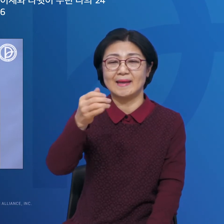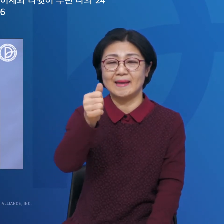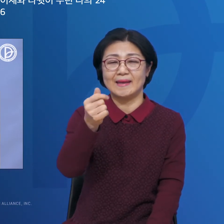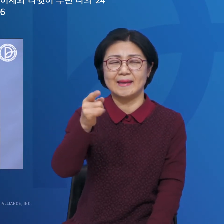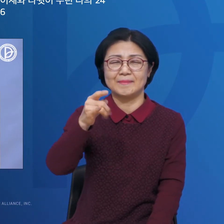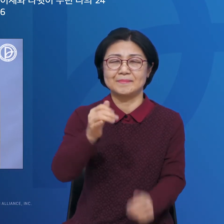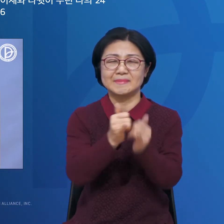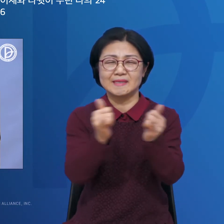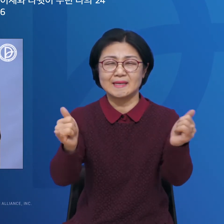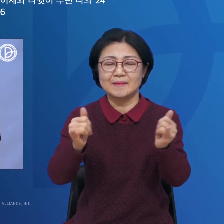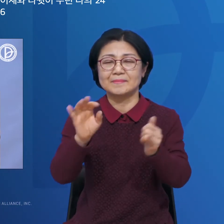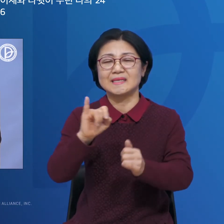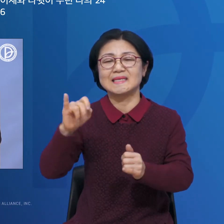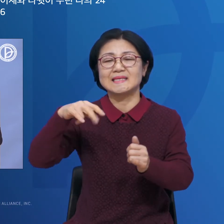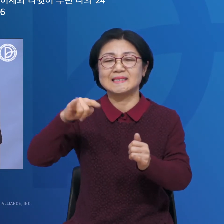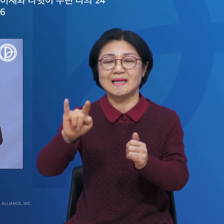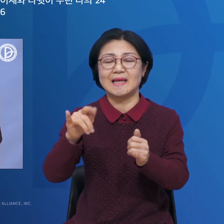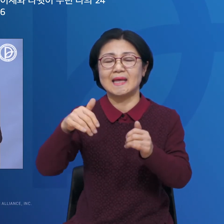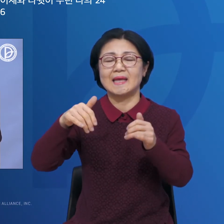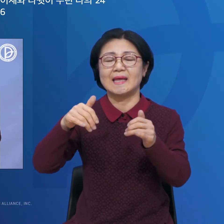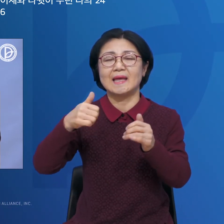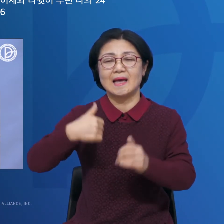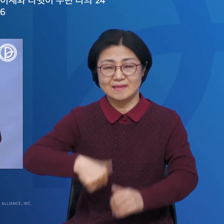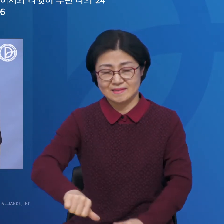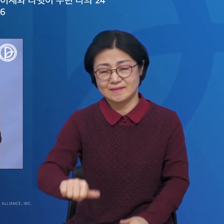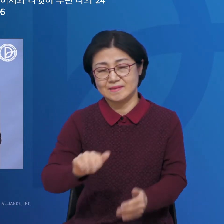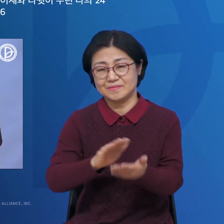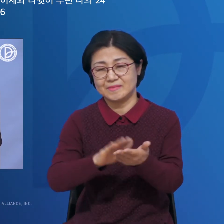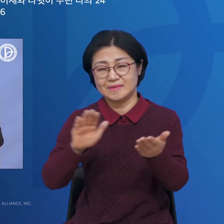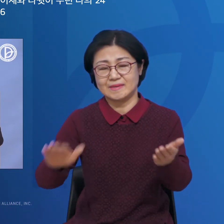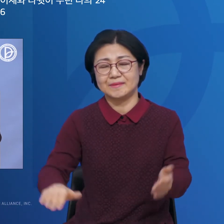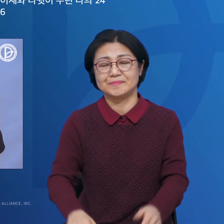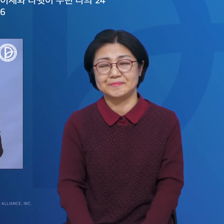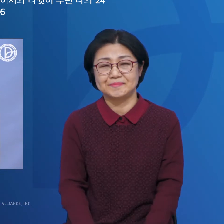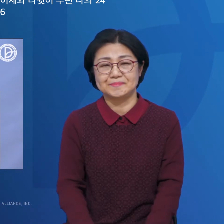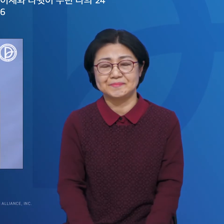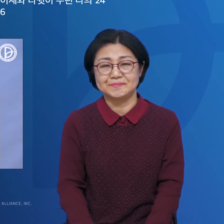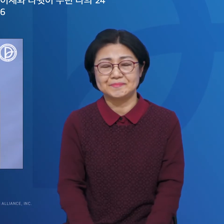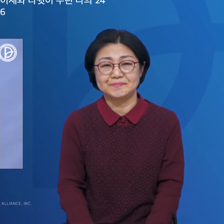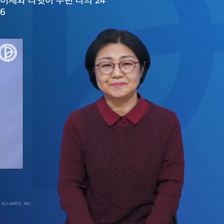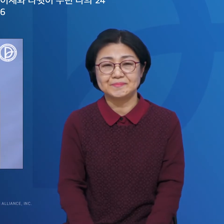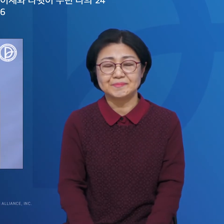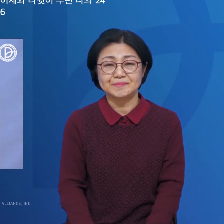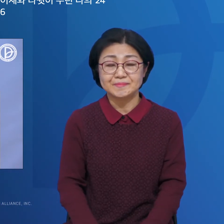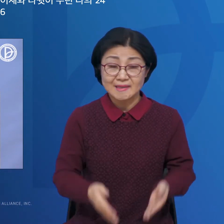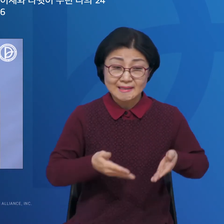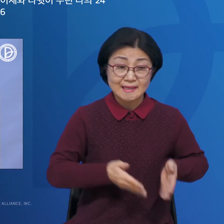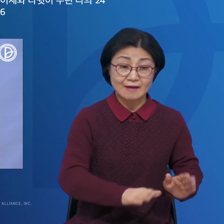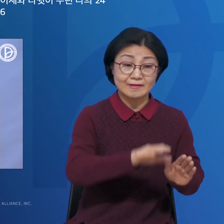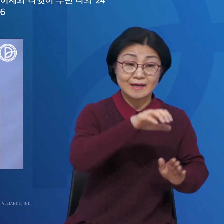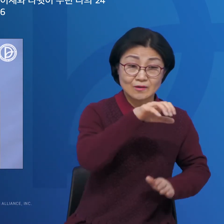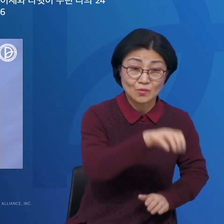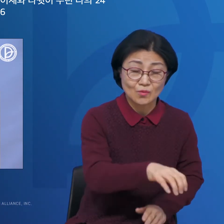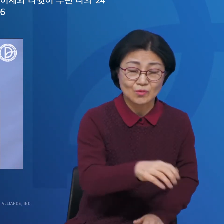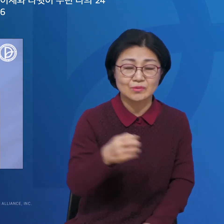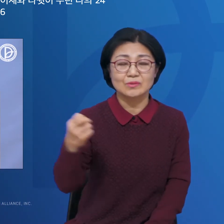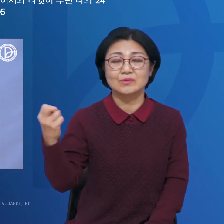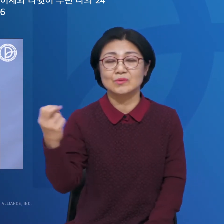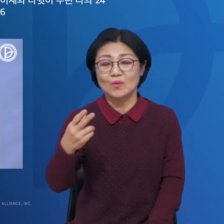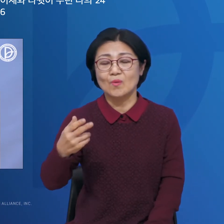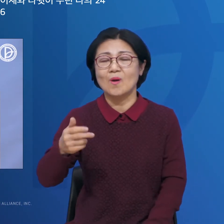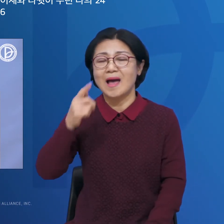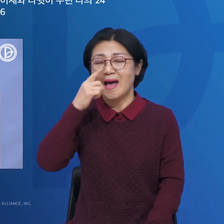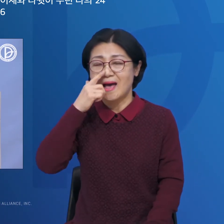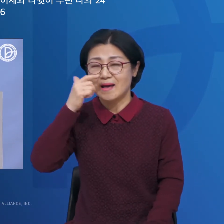Bethlehem. 자기 고향 얘기했죠. He talked about his hometown. 그 다음에 아버지 얘기했습니다. And then he mentioned